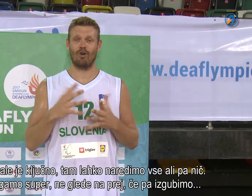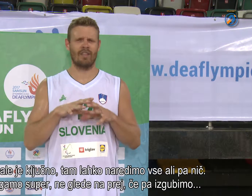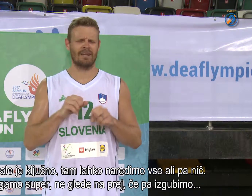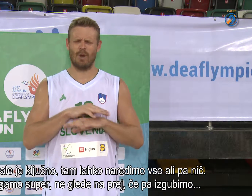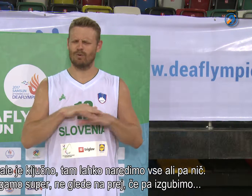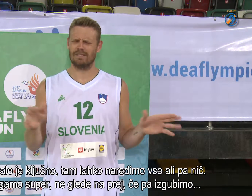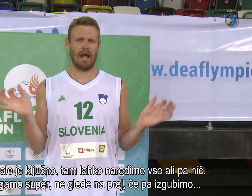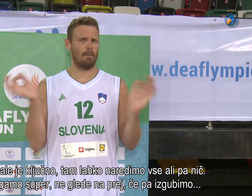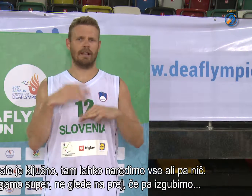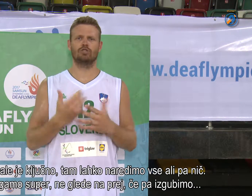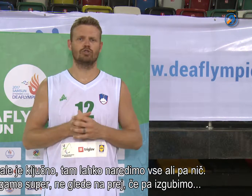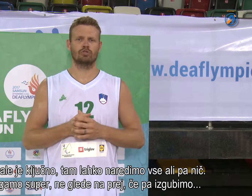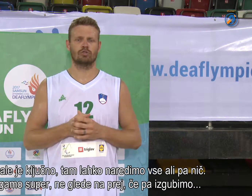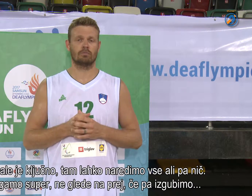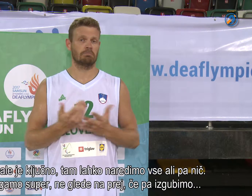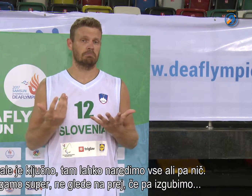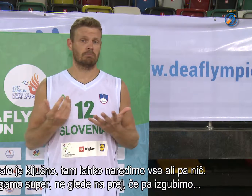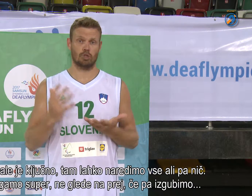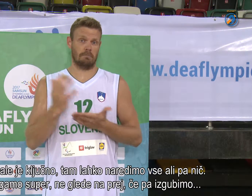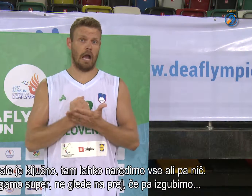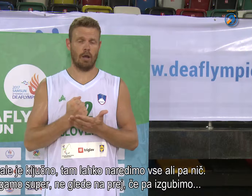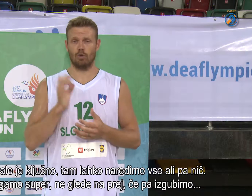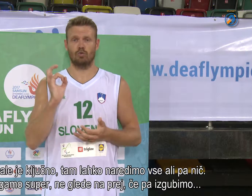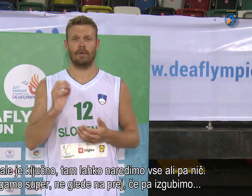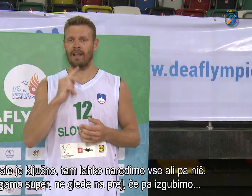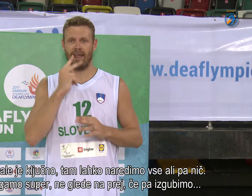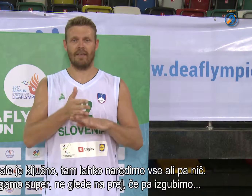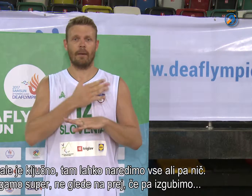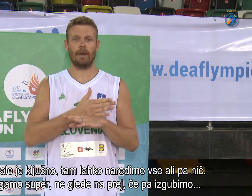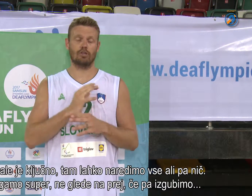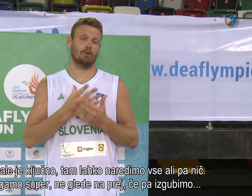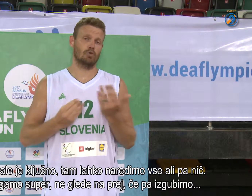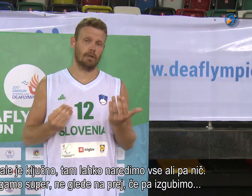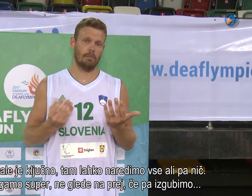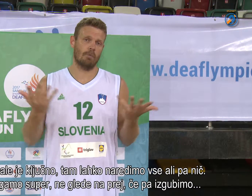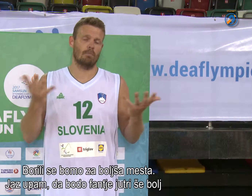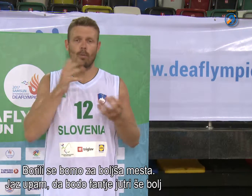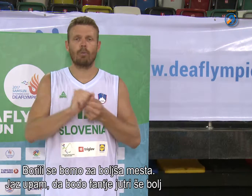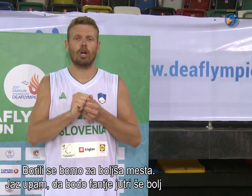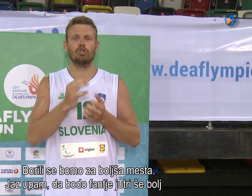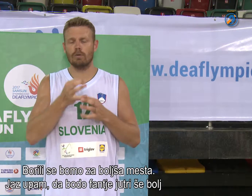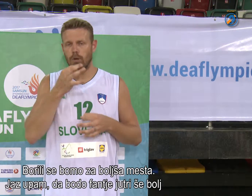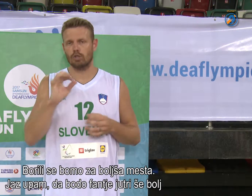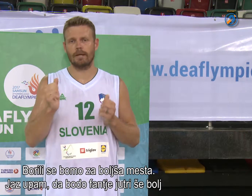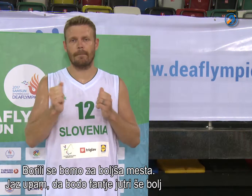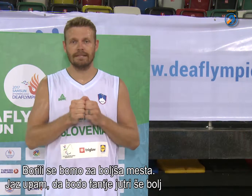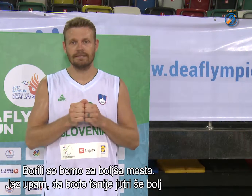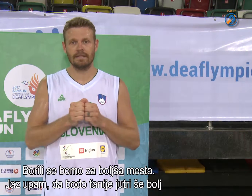nas in tam lahko naredimo vse ali pa nič. Lahko zmagamo, ne glede na to, kaj je bilo prej, če pa zgubimo, zagotovo smo borili